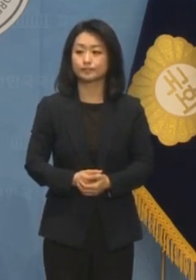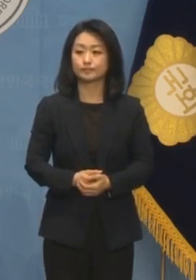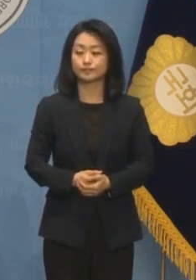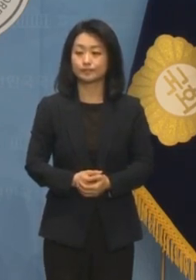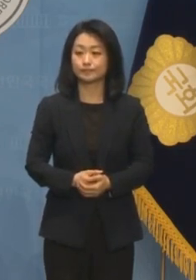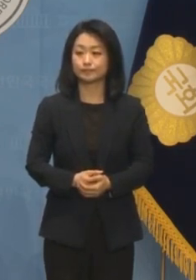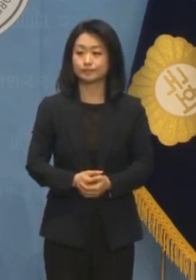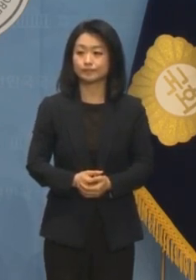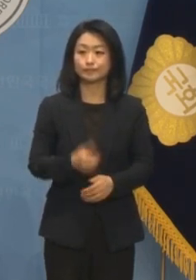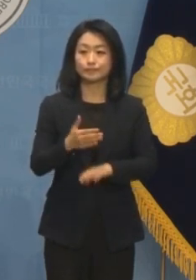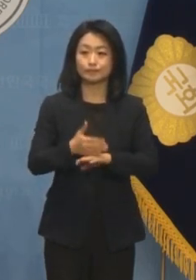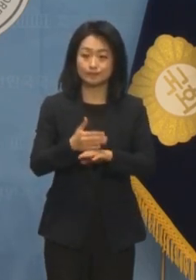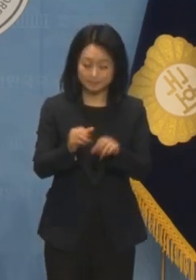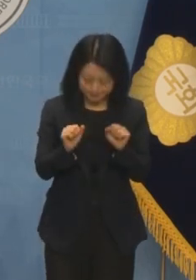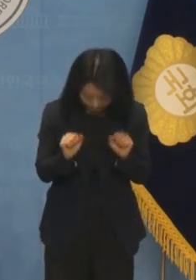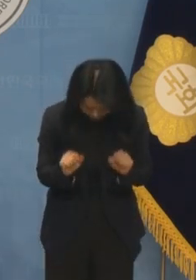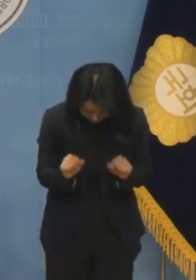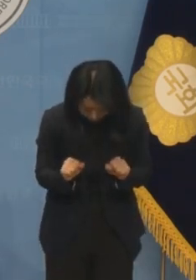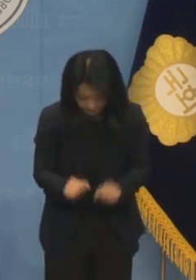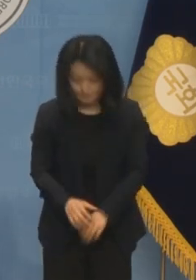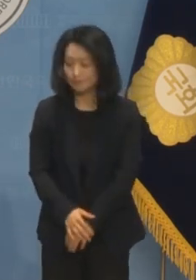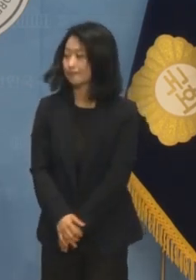고합니다 감사합니다